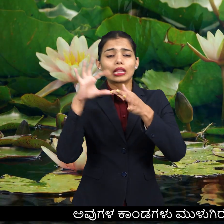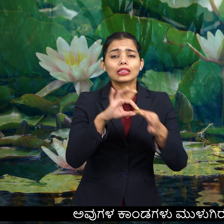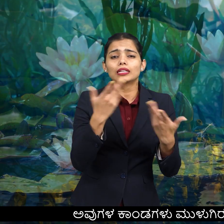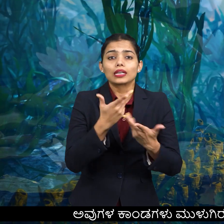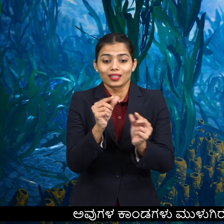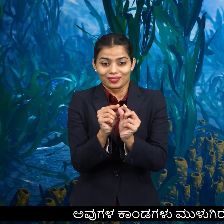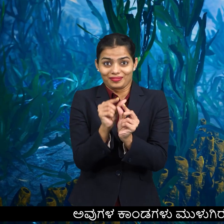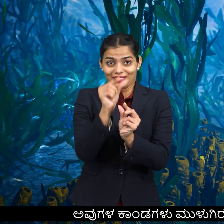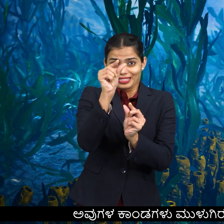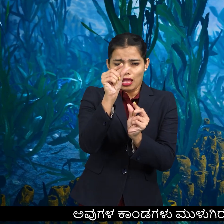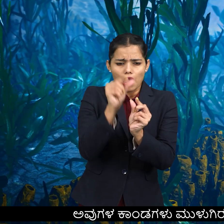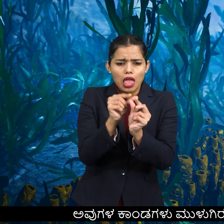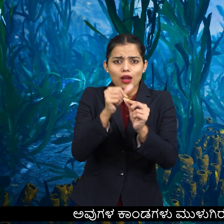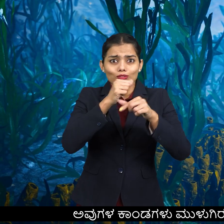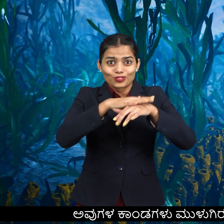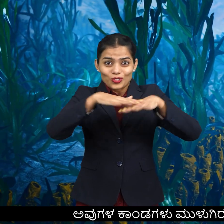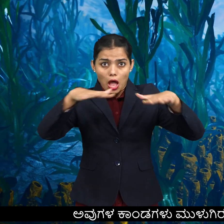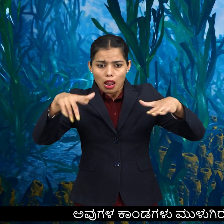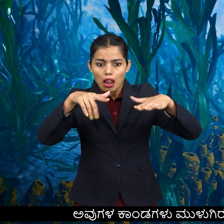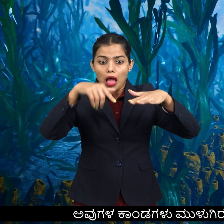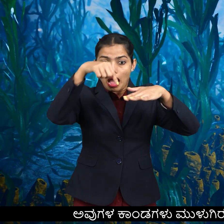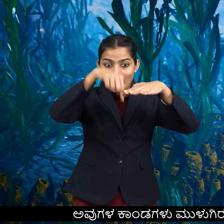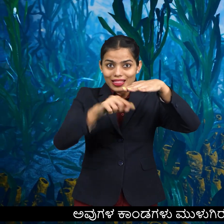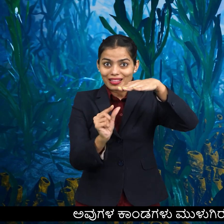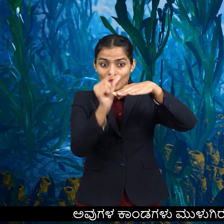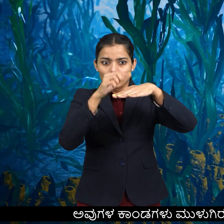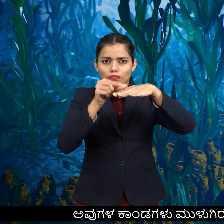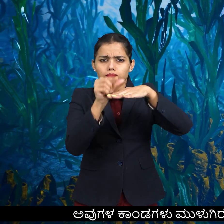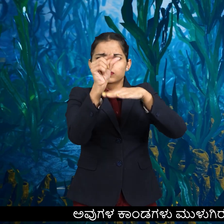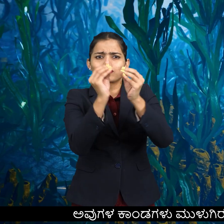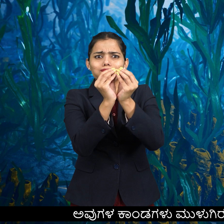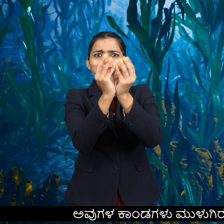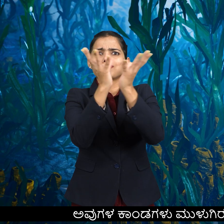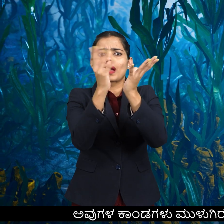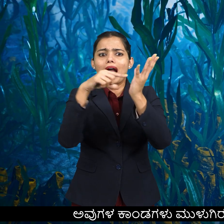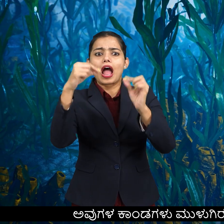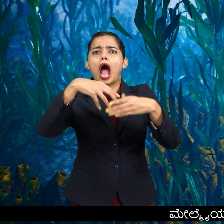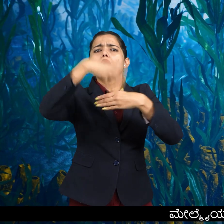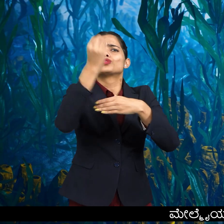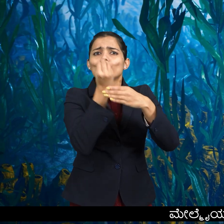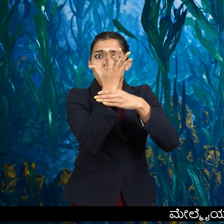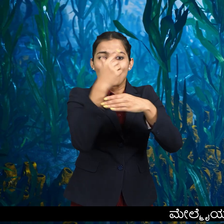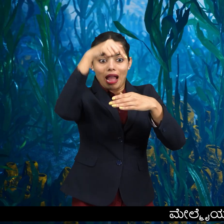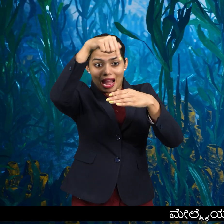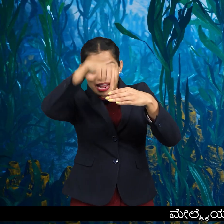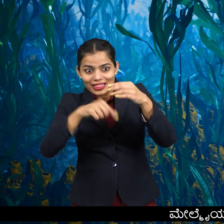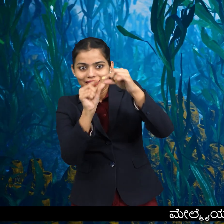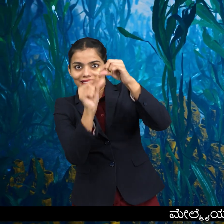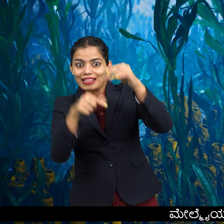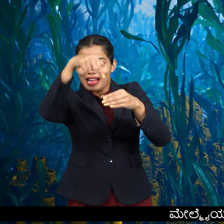ಅವುಗಳ ಕಾಂಡಗಳು ಮುಳುಗಿರುತ್ತವೆ. ಎಲೆಗಳು ಮತ್ತು ಹೂವುಗಳು